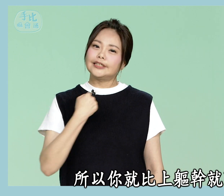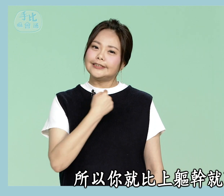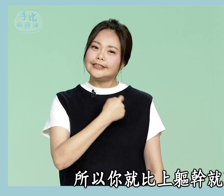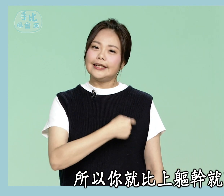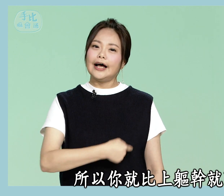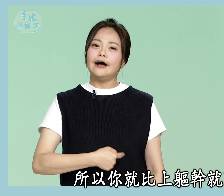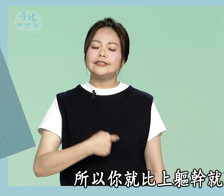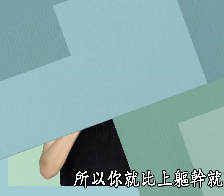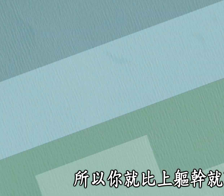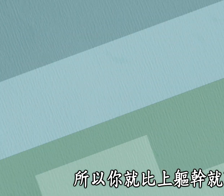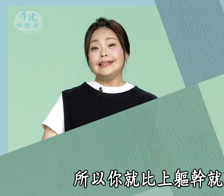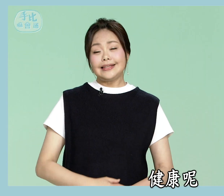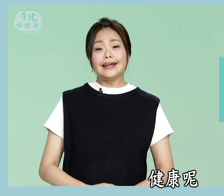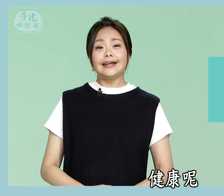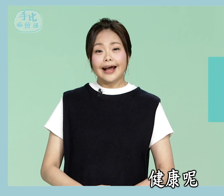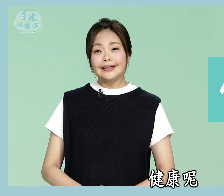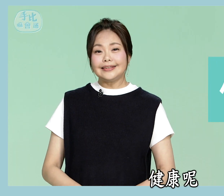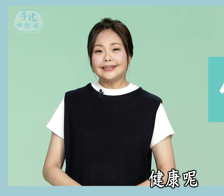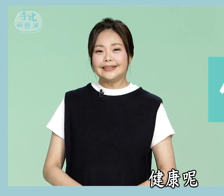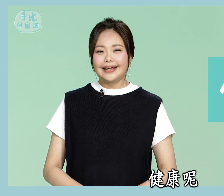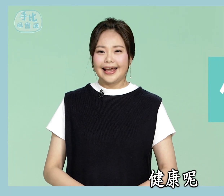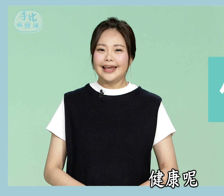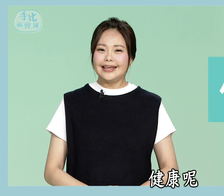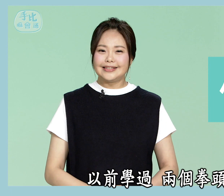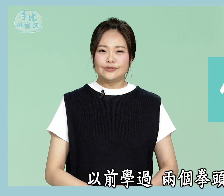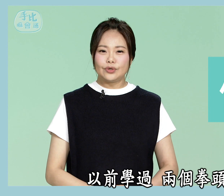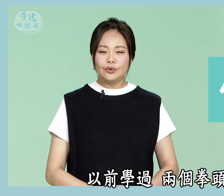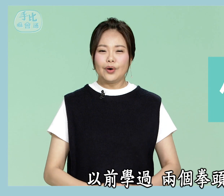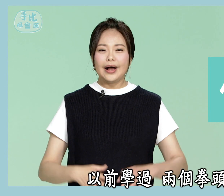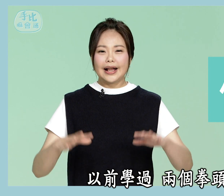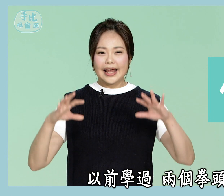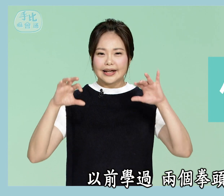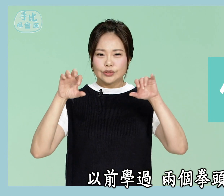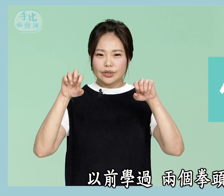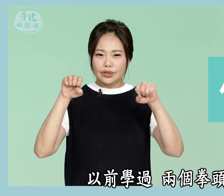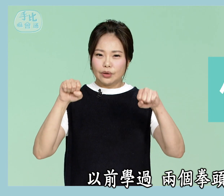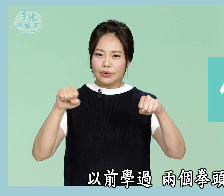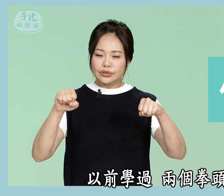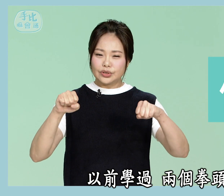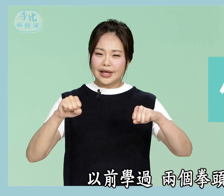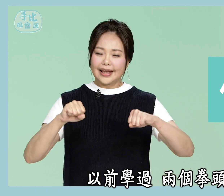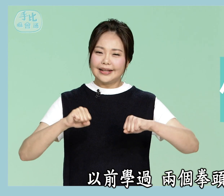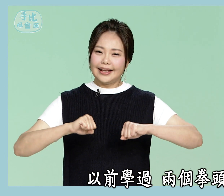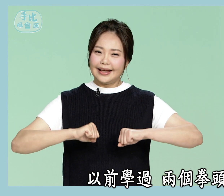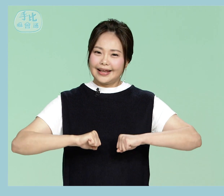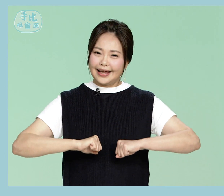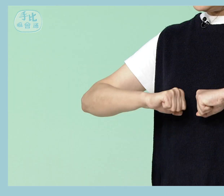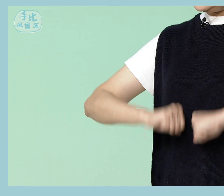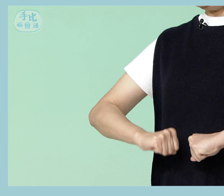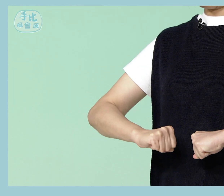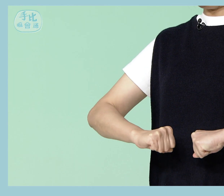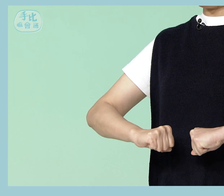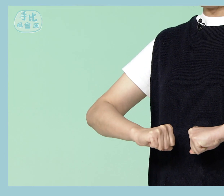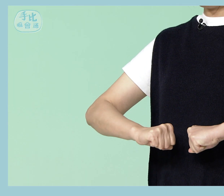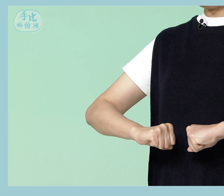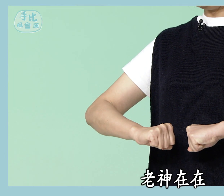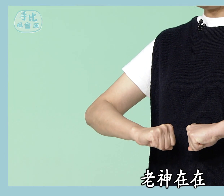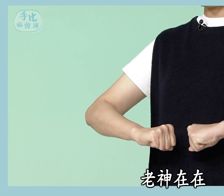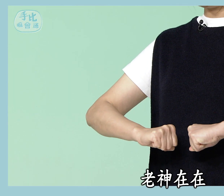以了哈。健康呢？哎，以前学过两个拳头握拳，哎，老神